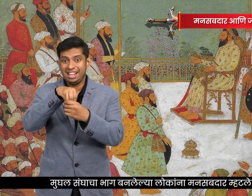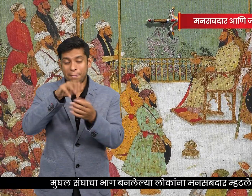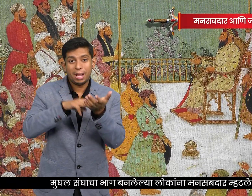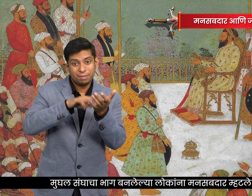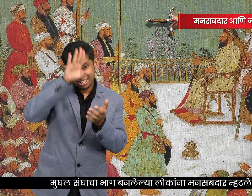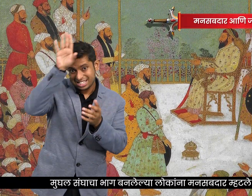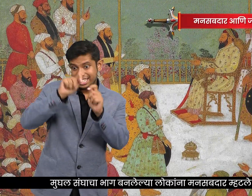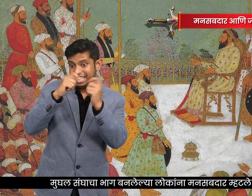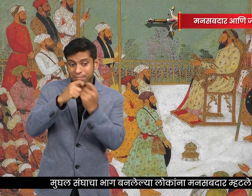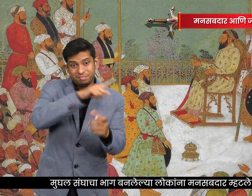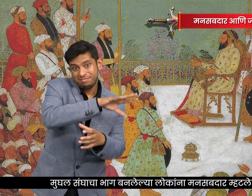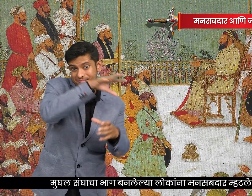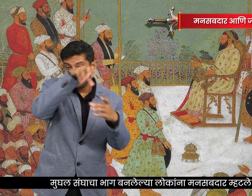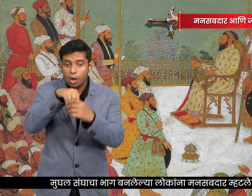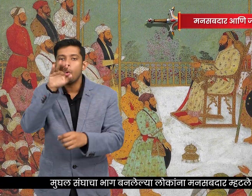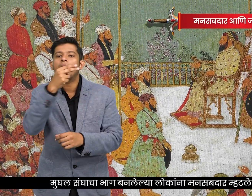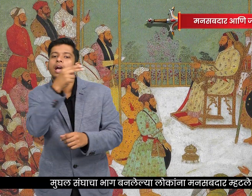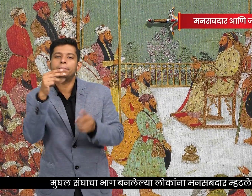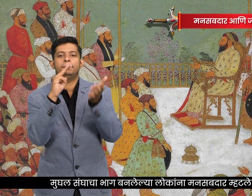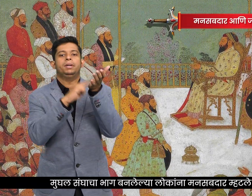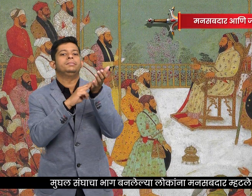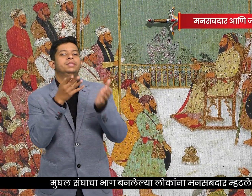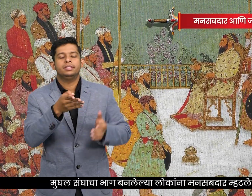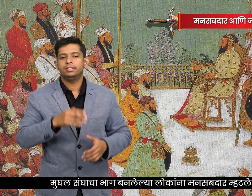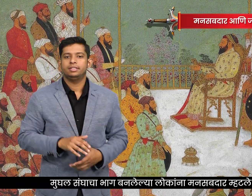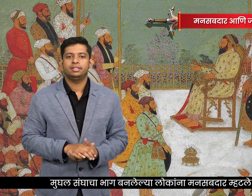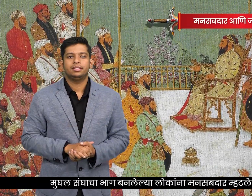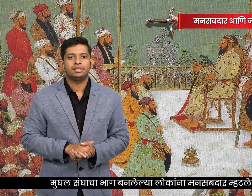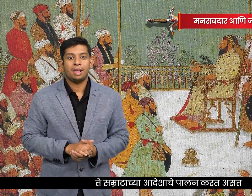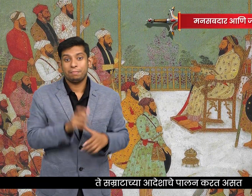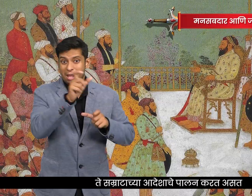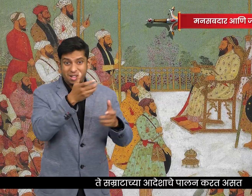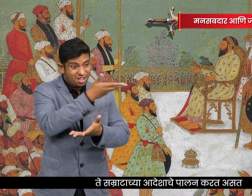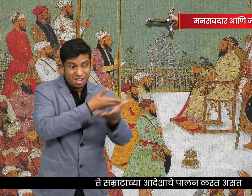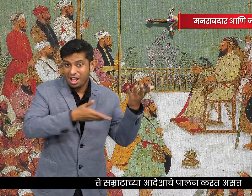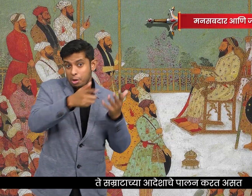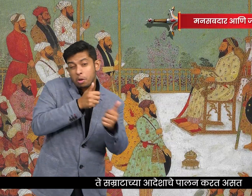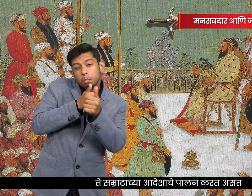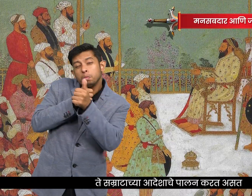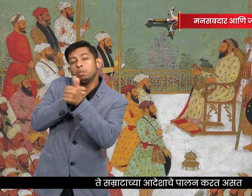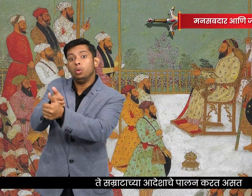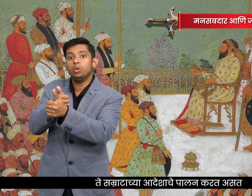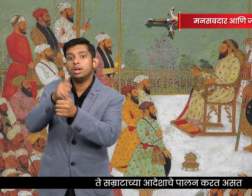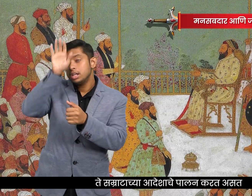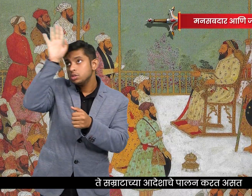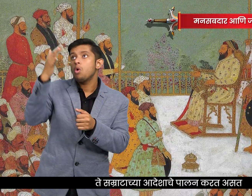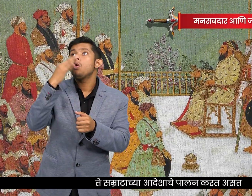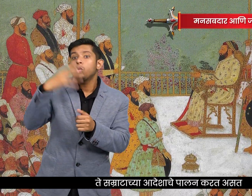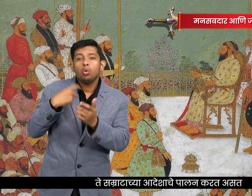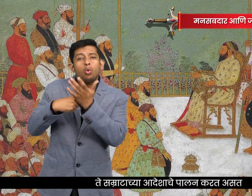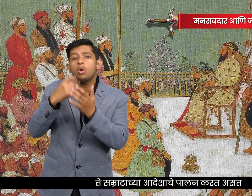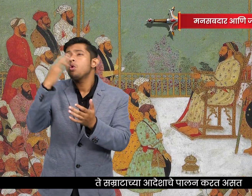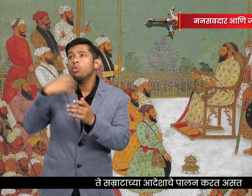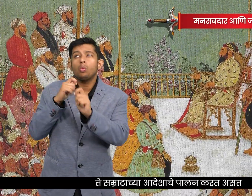बनलेल्या लोकांना मनसबदार म्हटले जात असे. ते सम्राटाच्या